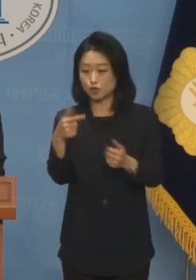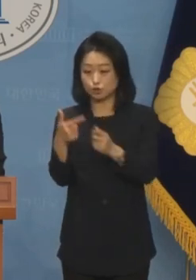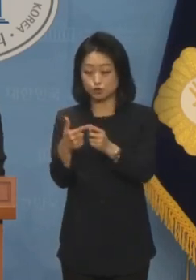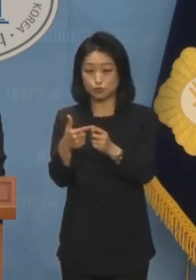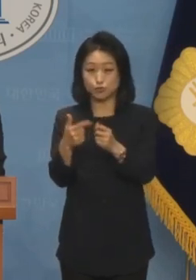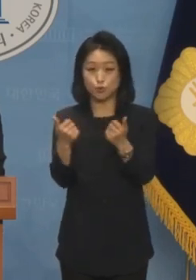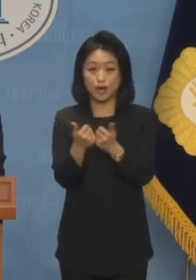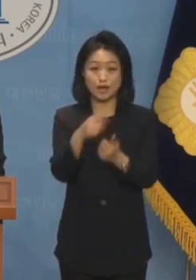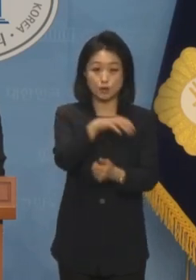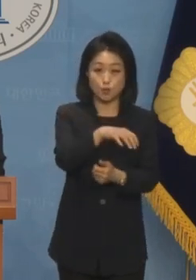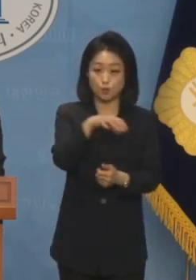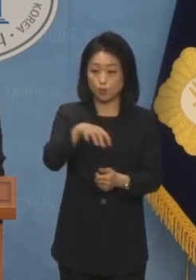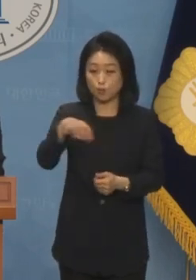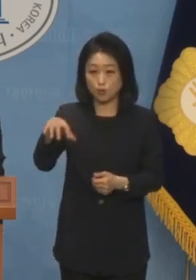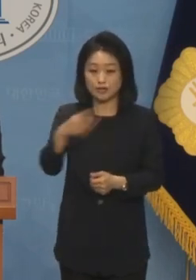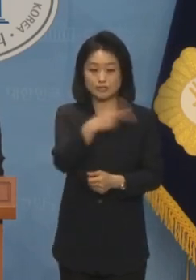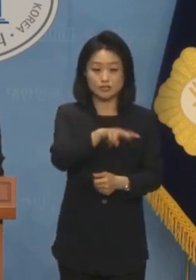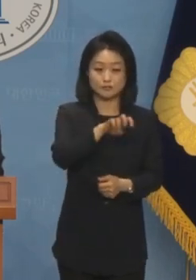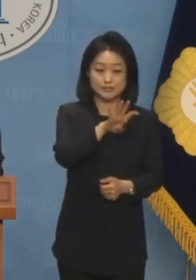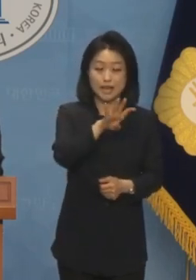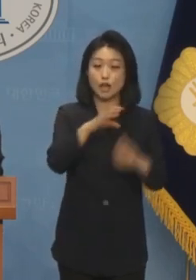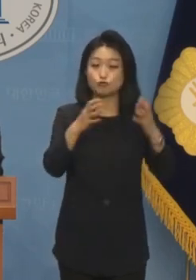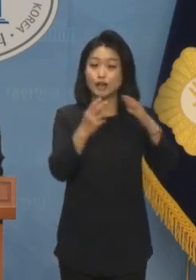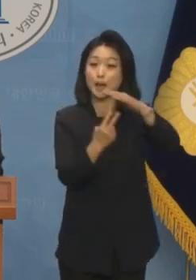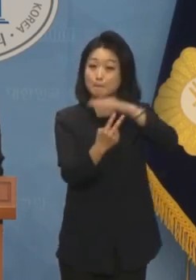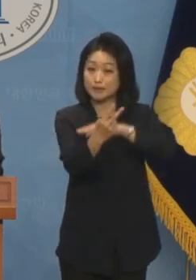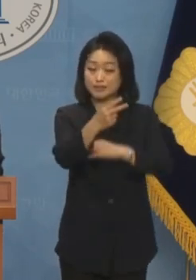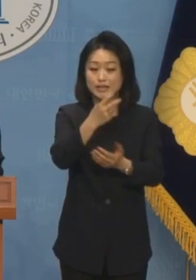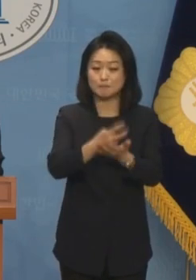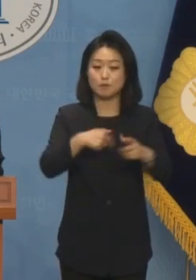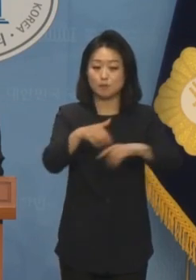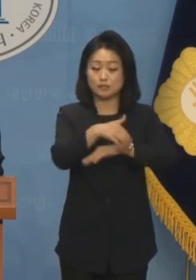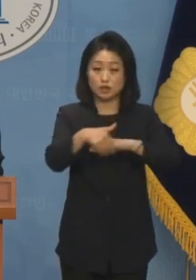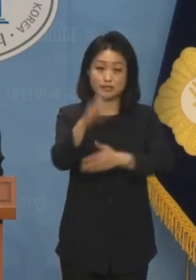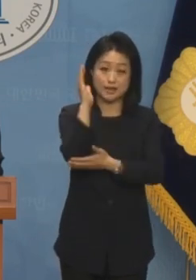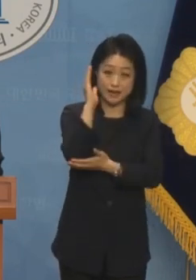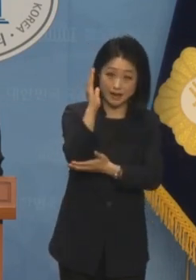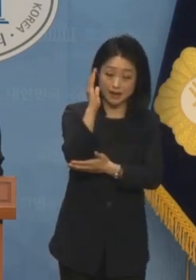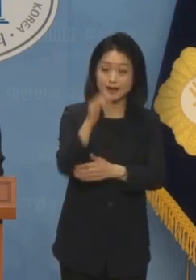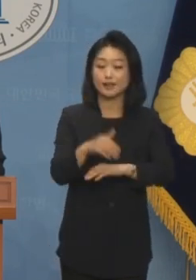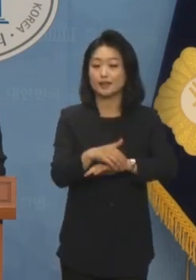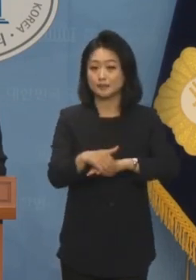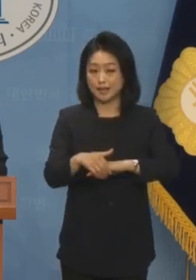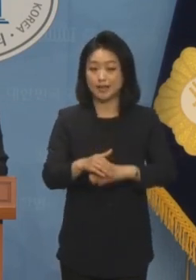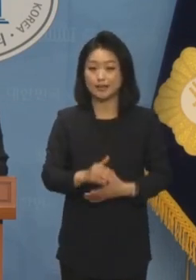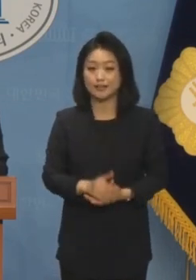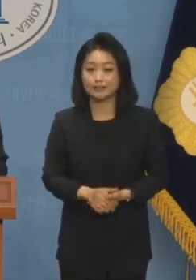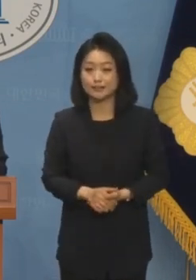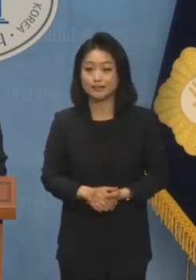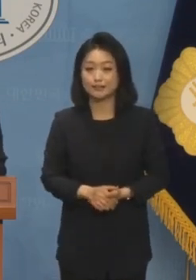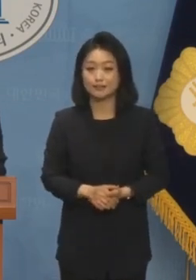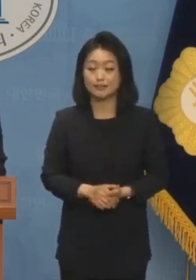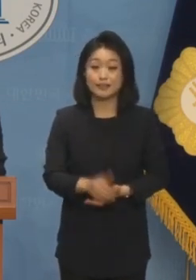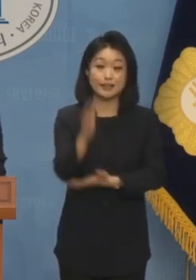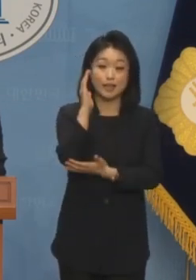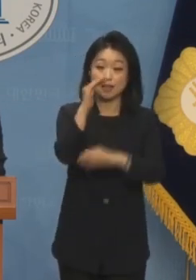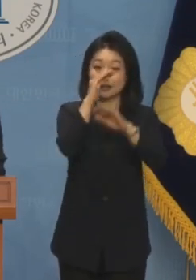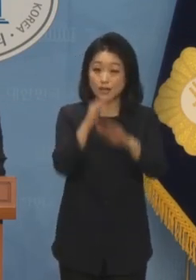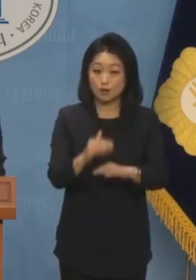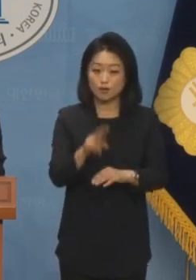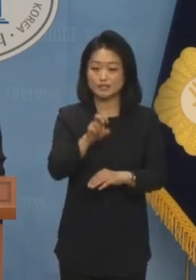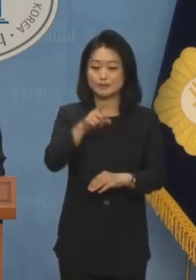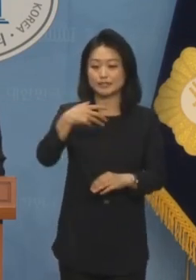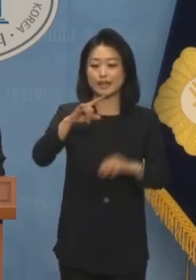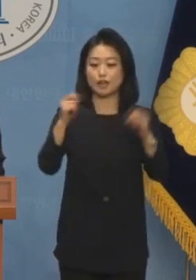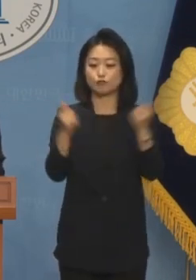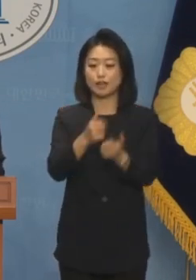간담회의실에서 2024 국가비전 입법정책 컨퍼런스를 개최합니다. 이번 컨퍼런스는 제21대